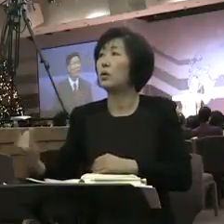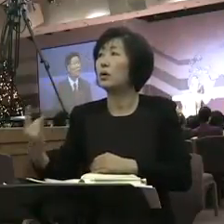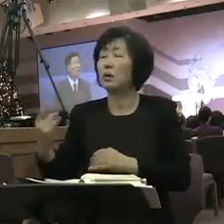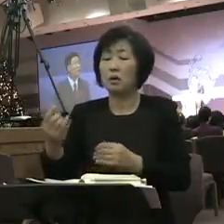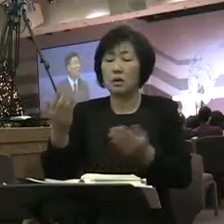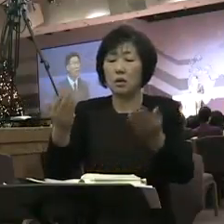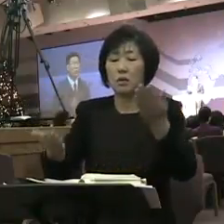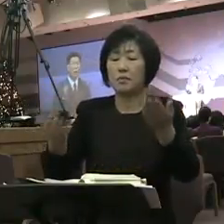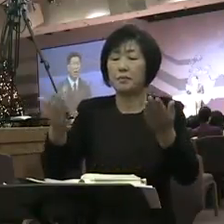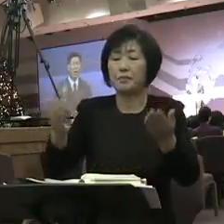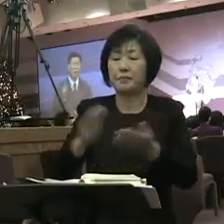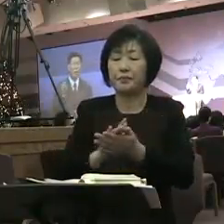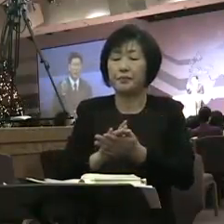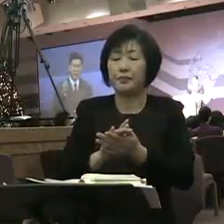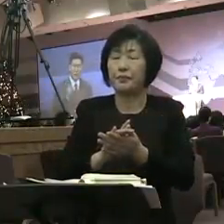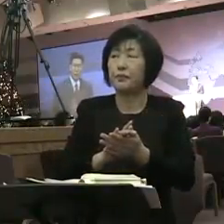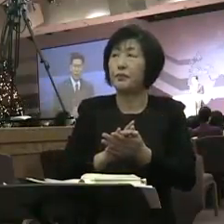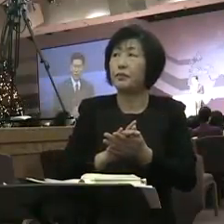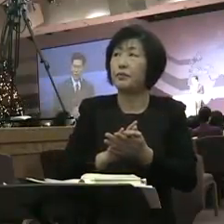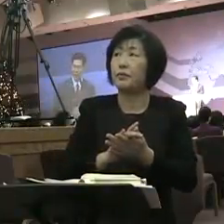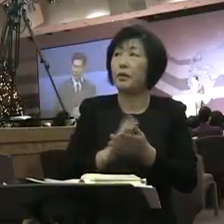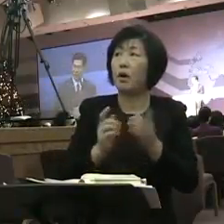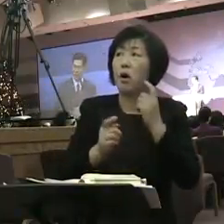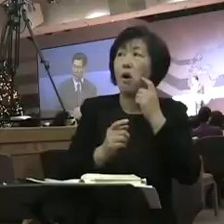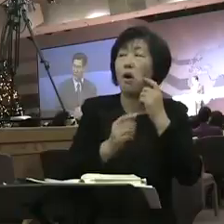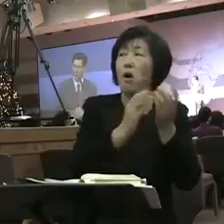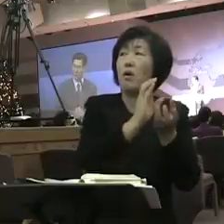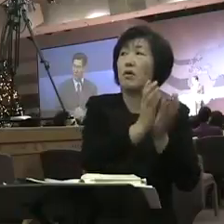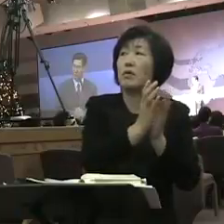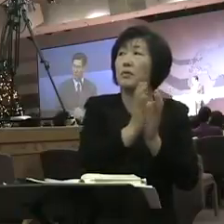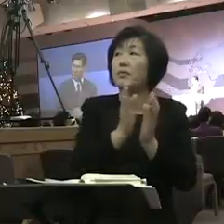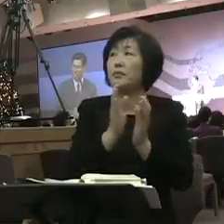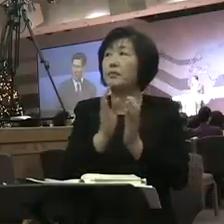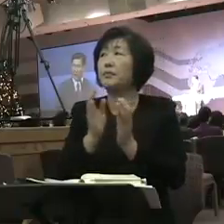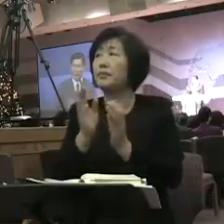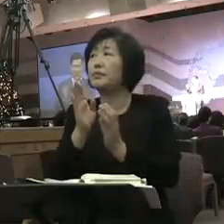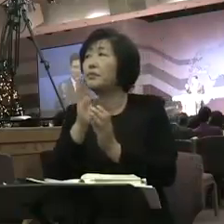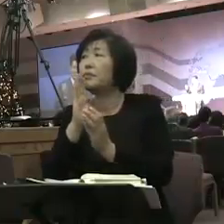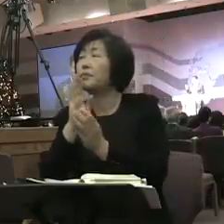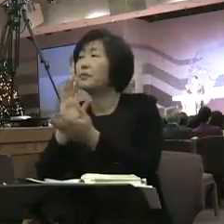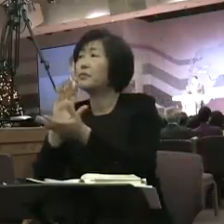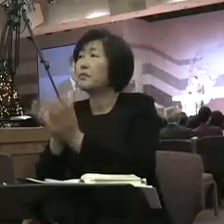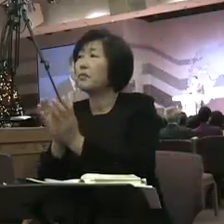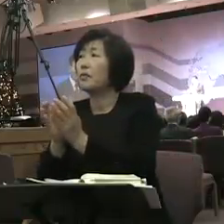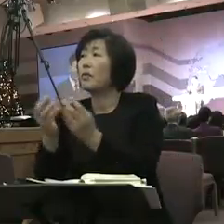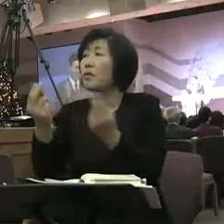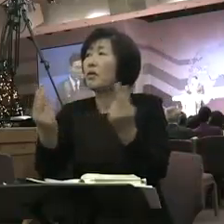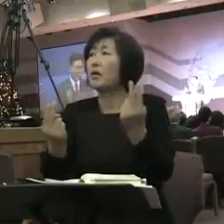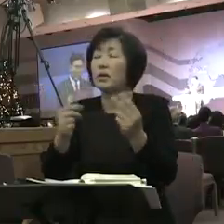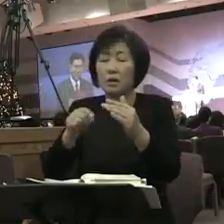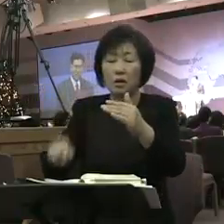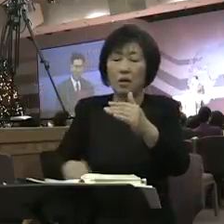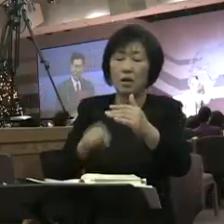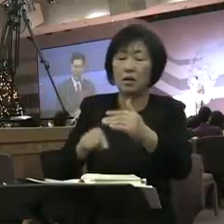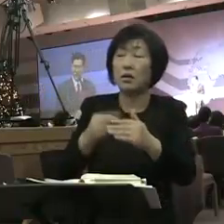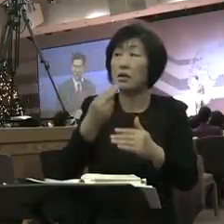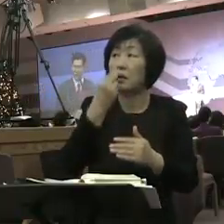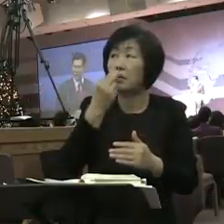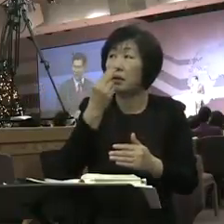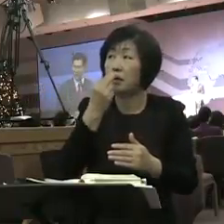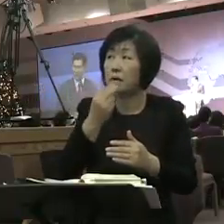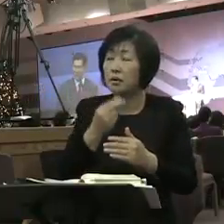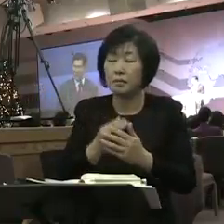한번 생각해 보세요. 여러분 조화하고 생화하고의 차이는 뭐예요? 그 안에 담겨져 있는 생명입니다.